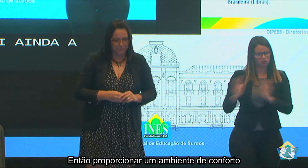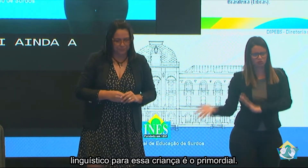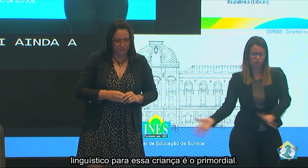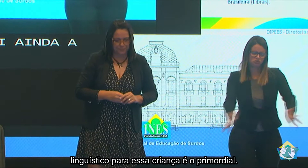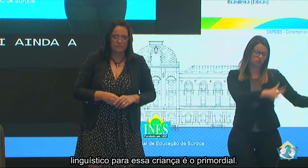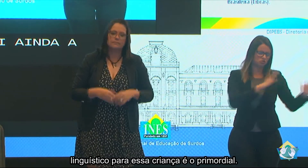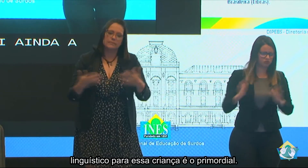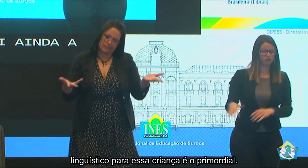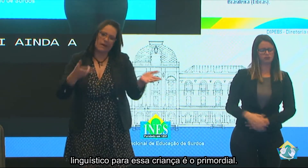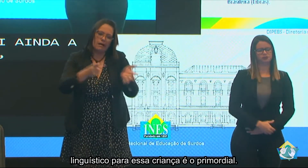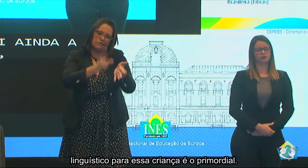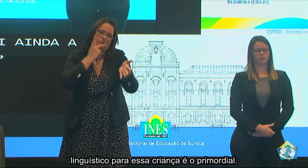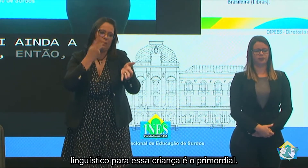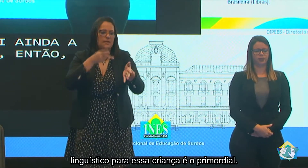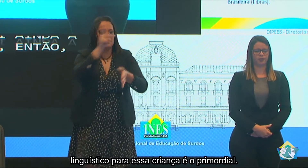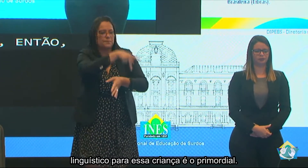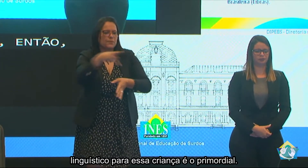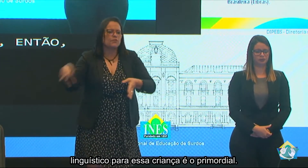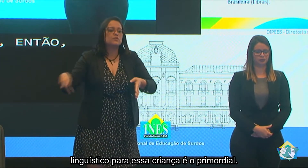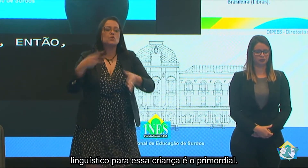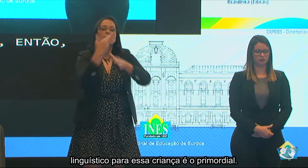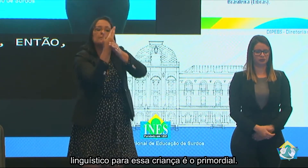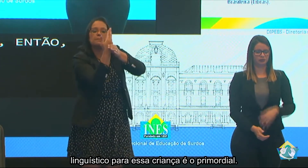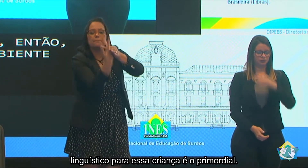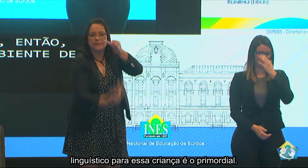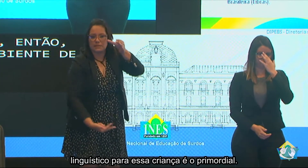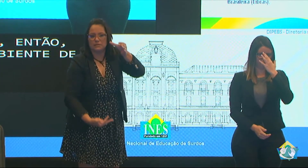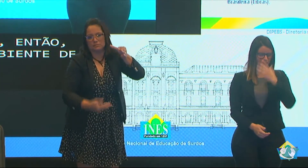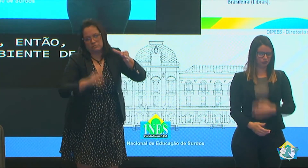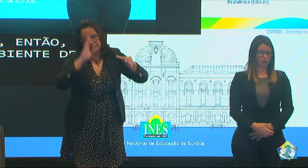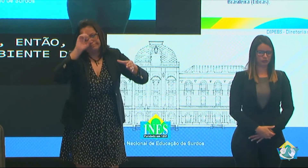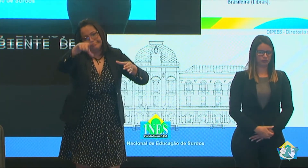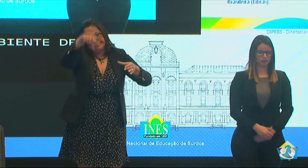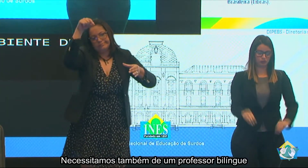de conforto linguístico para essa criança é o primordial.